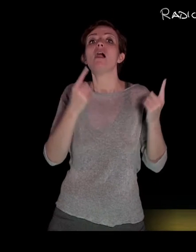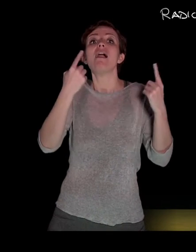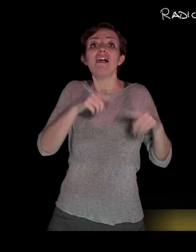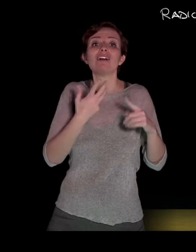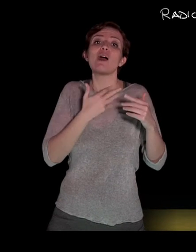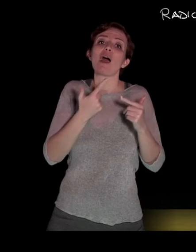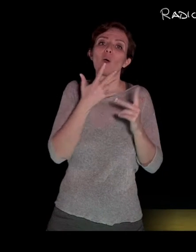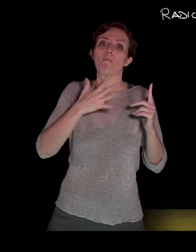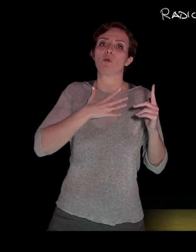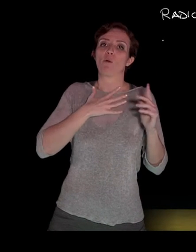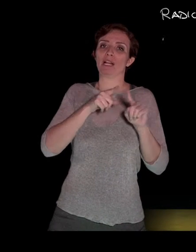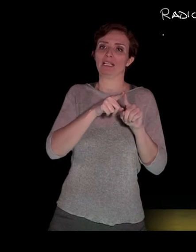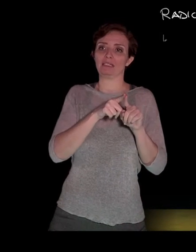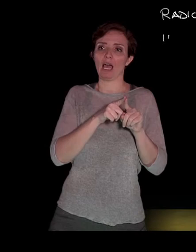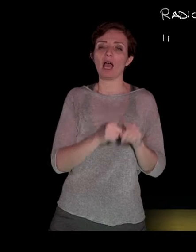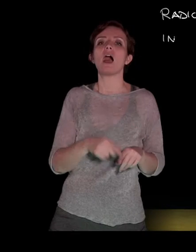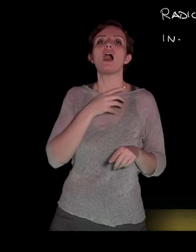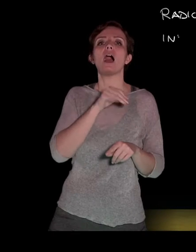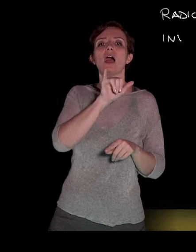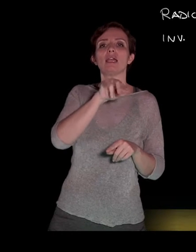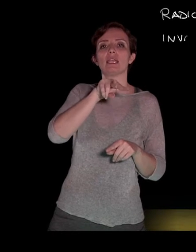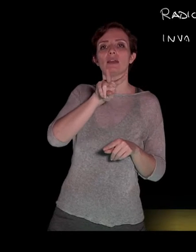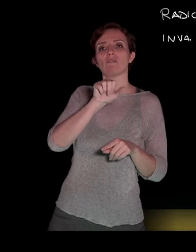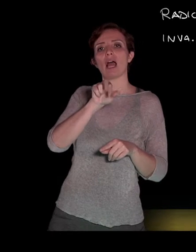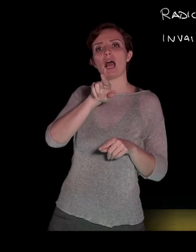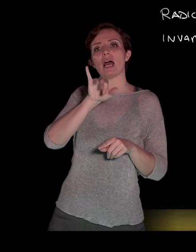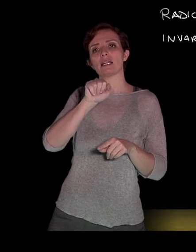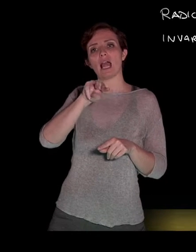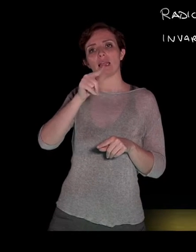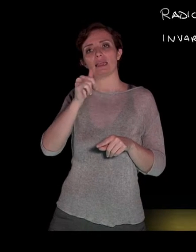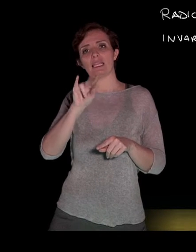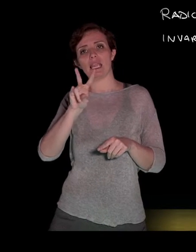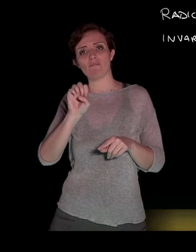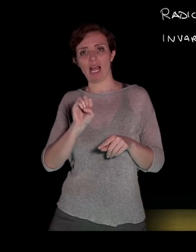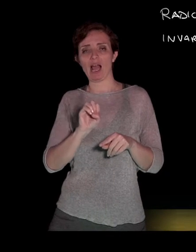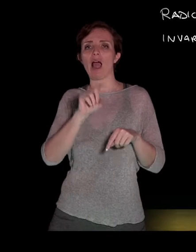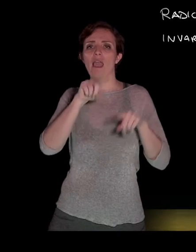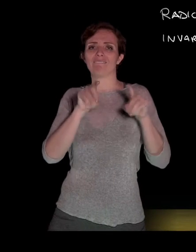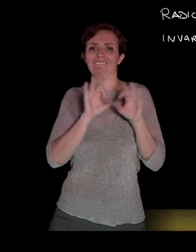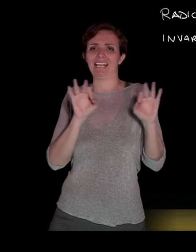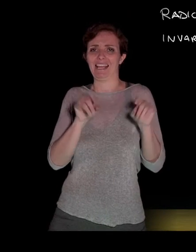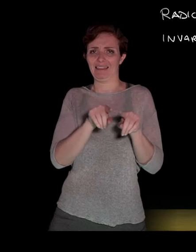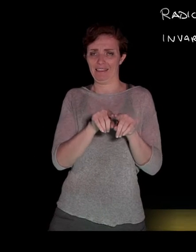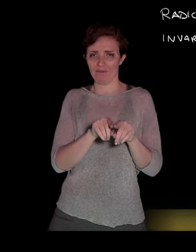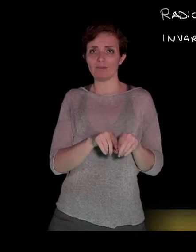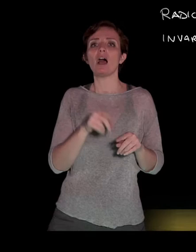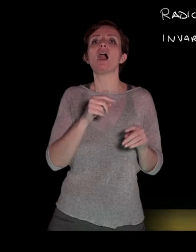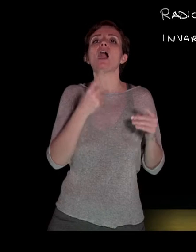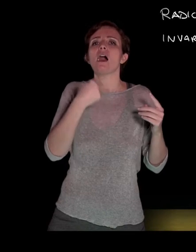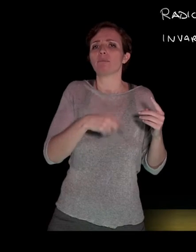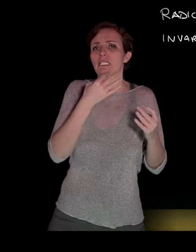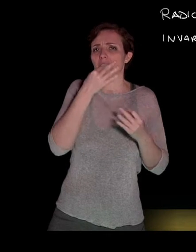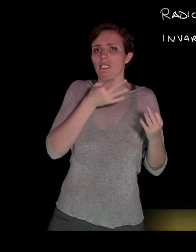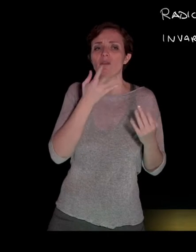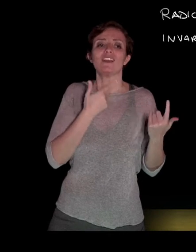alcune di queste proprietà cominciamo dalla proprietà in varianti va la proprietà in varianti va ci dice